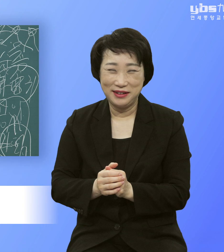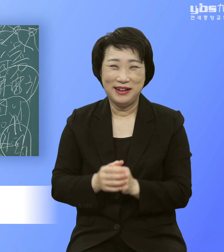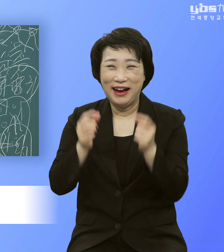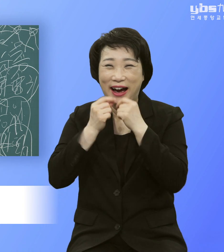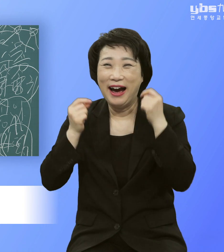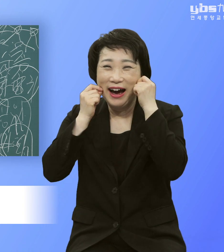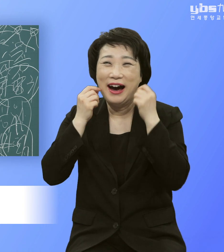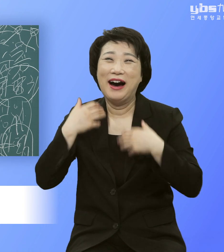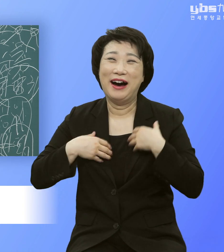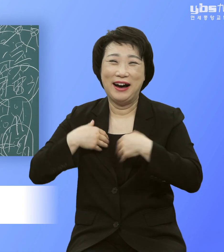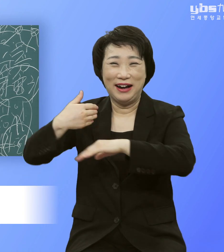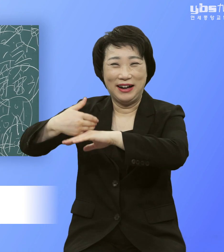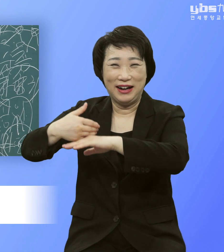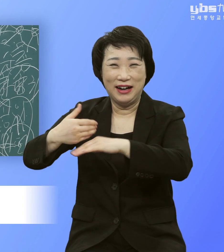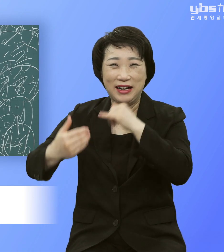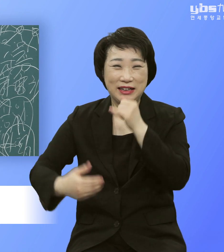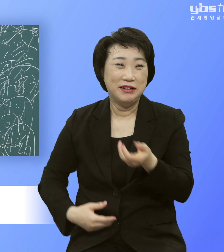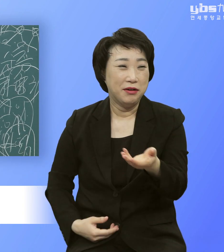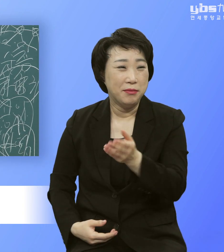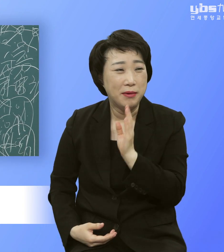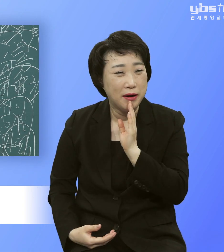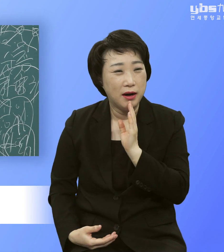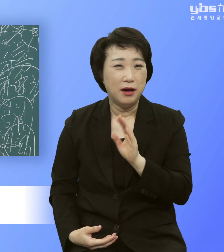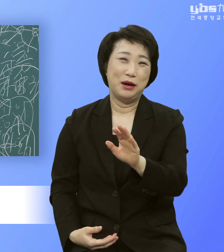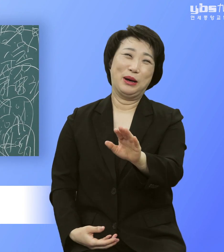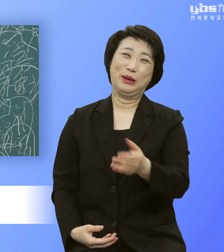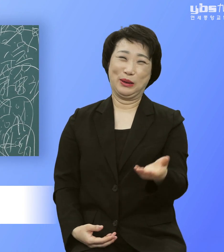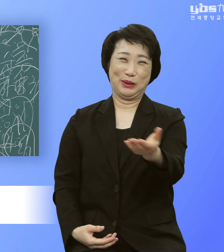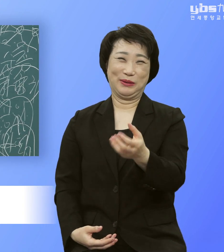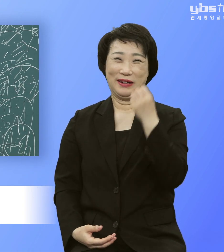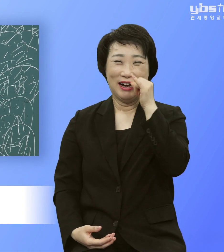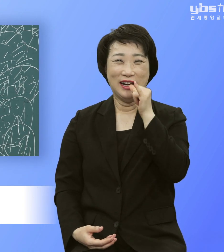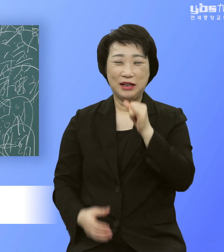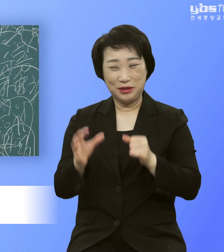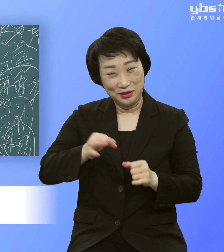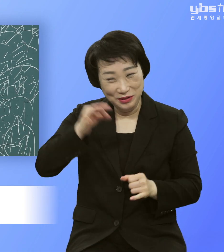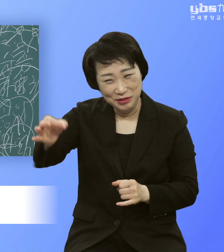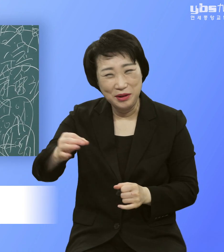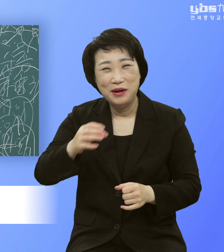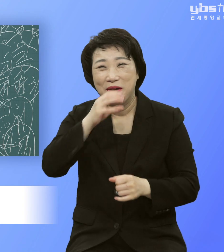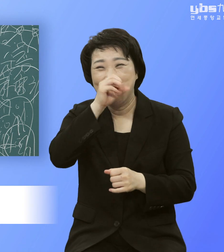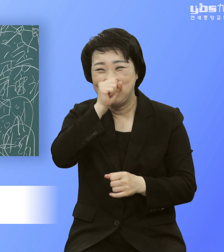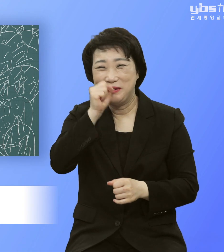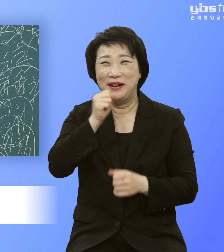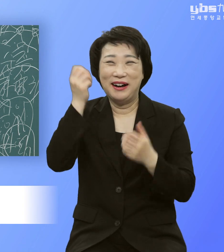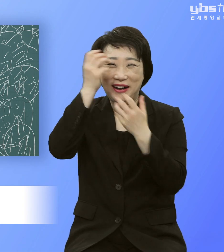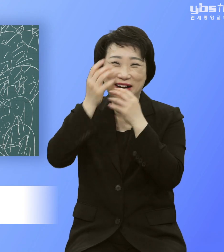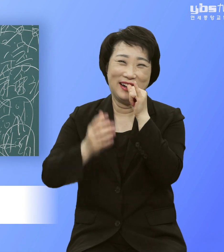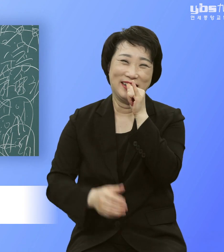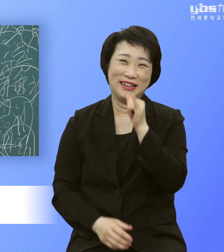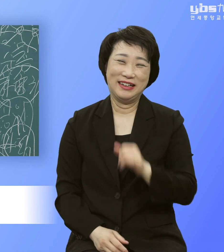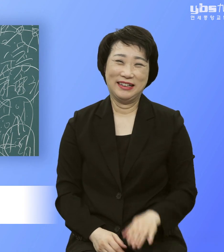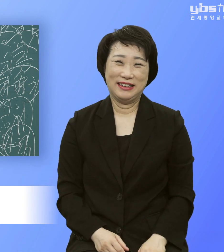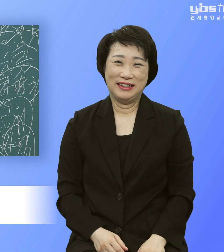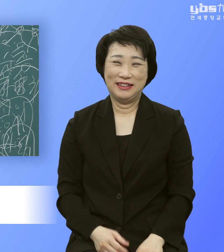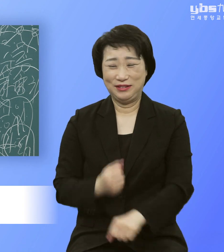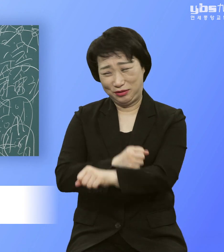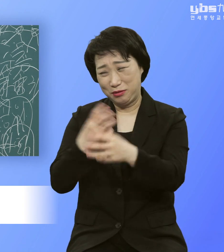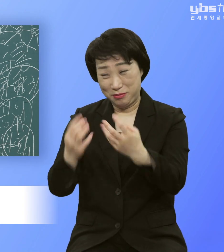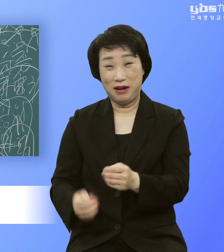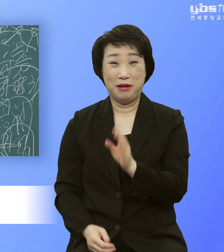얼마나 좋아하는지 몰라. 사람들은 말이요 돈만 주면 그렇게 좋아하더라고 진짜.